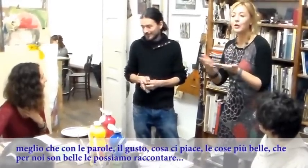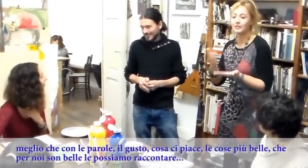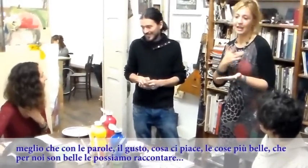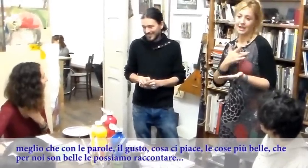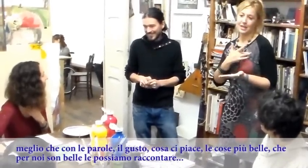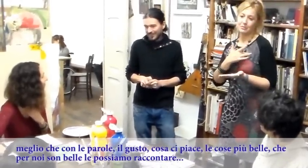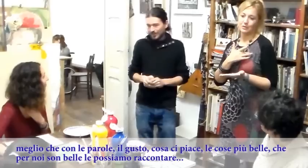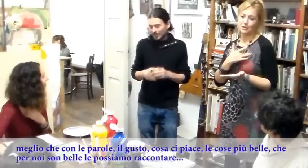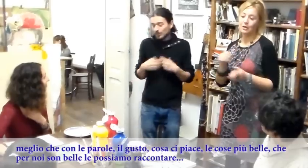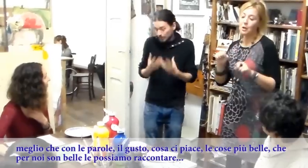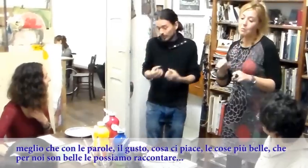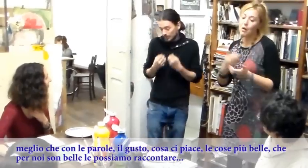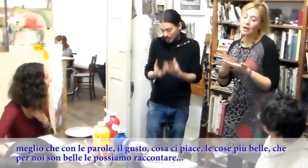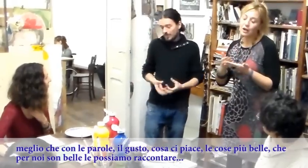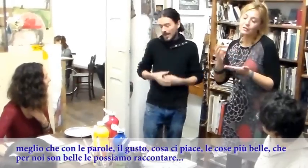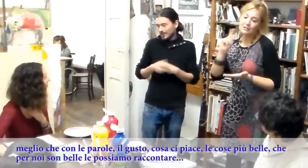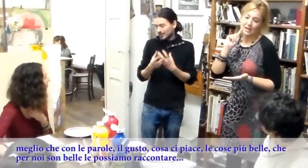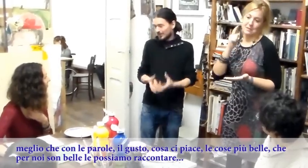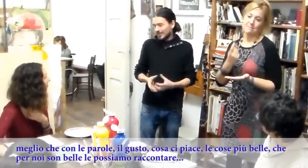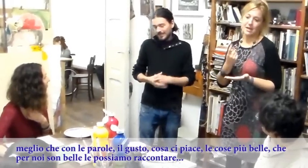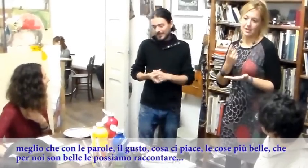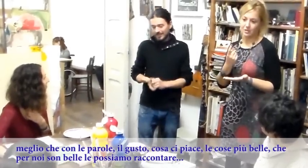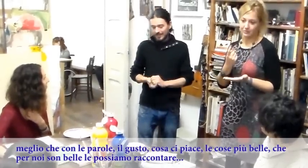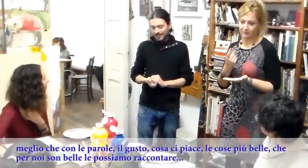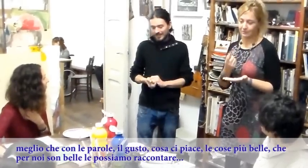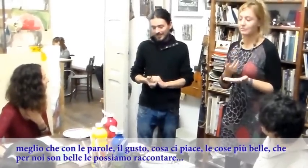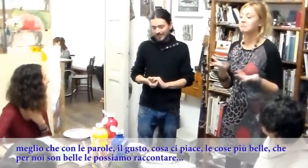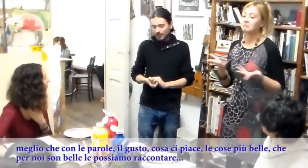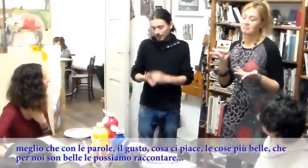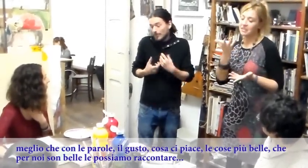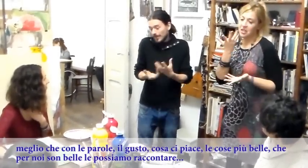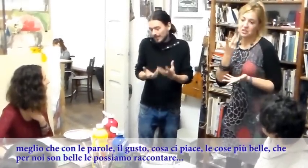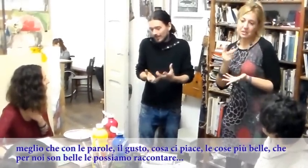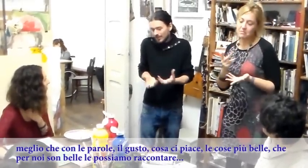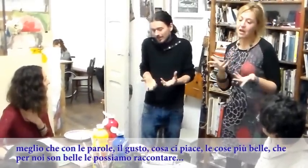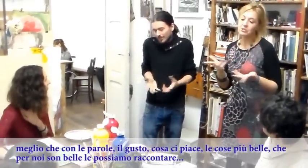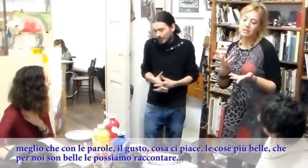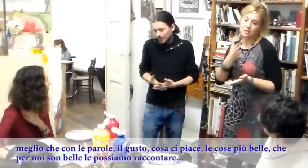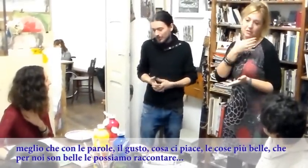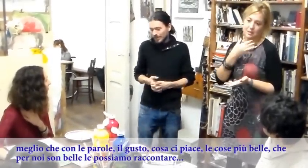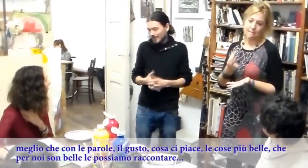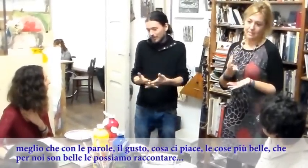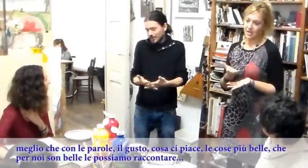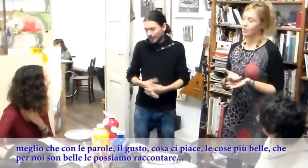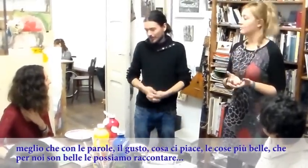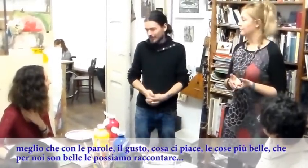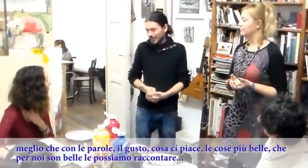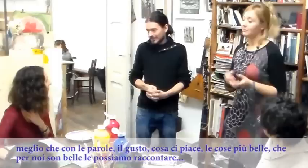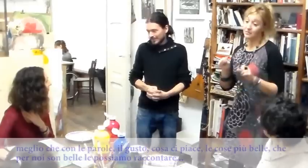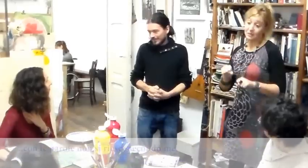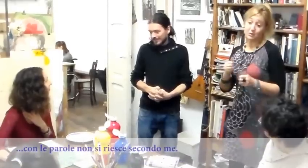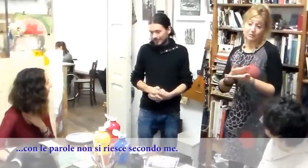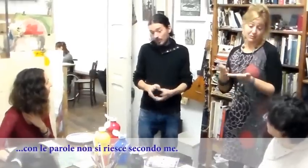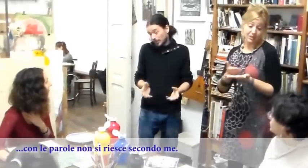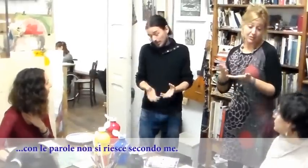parole. Il gusto, cosa ci piace, cosa. Le cose più belle, le cose che per noi sono belle le possiamo